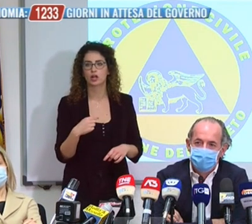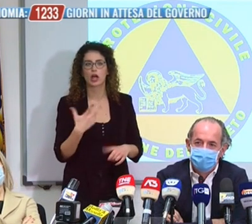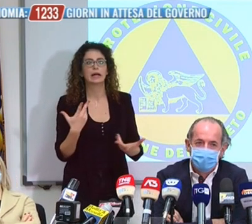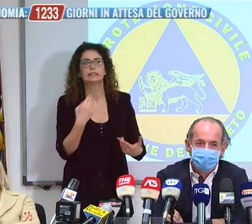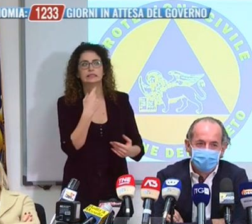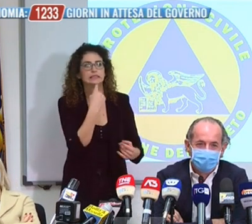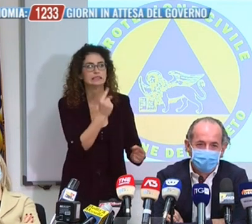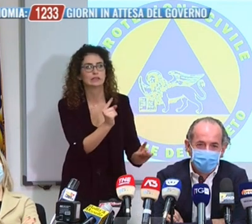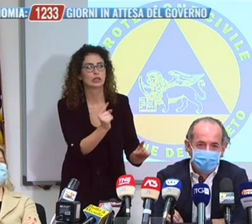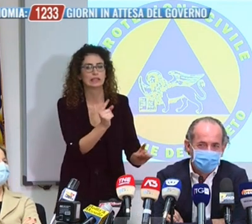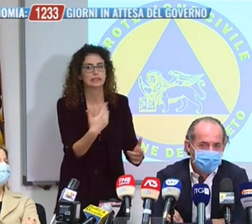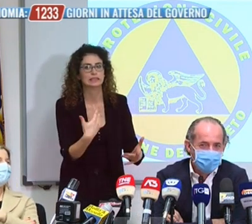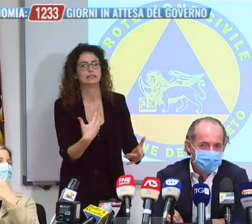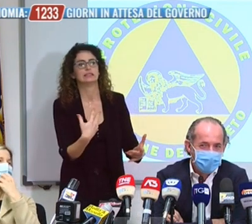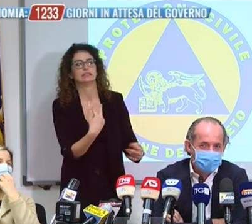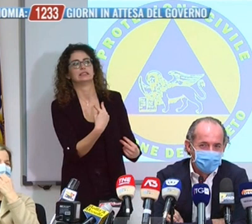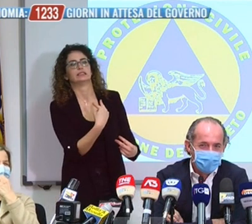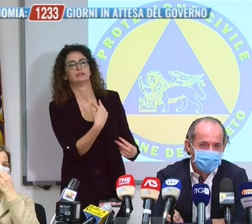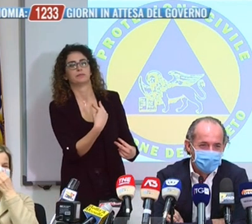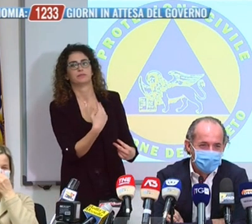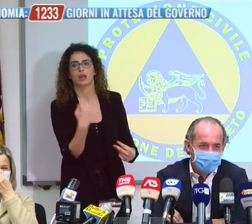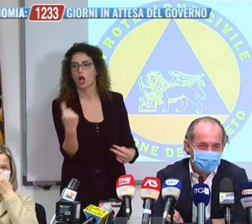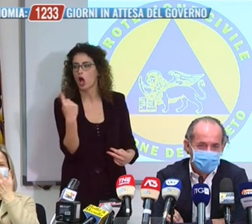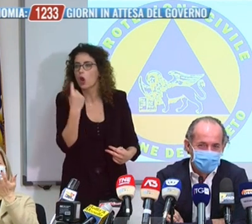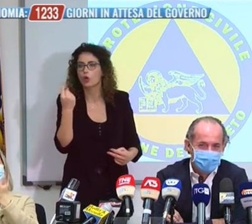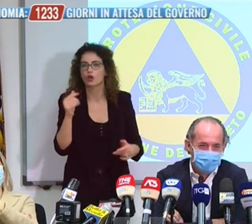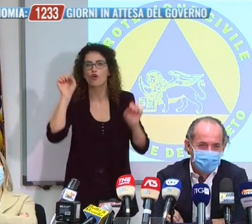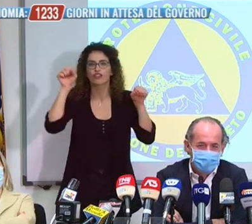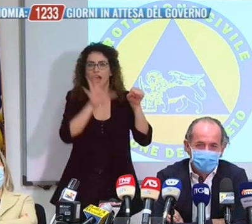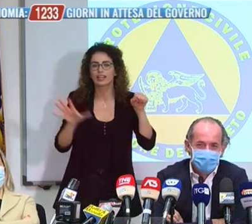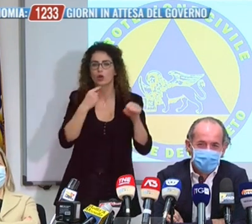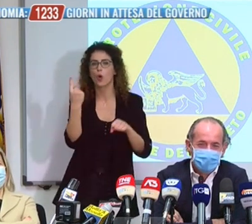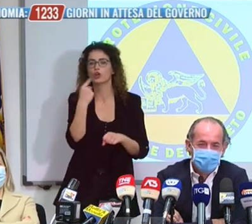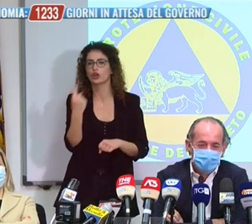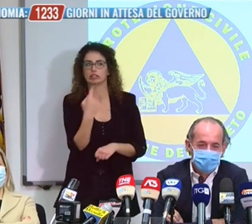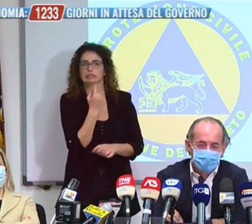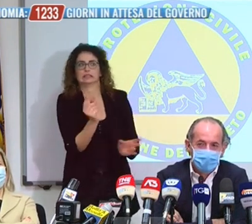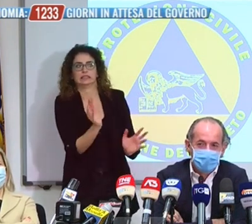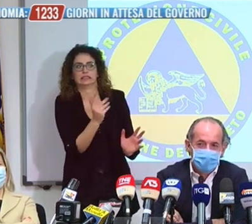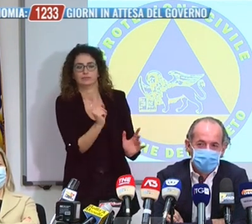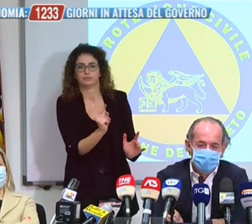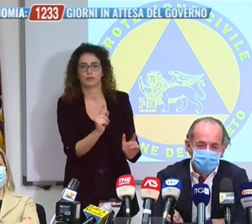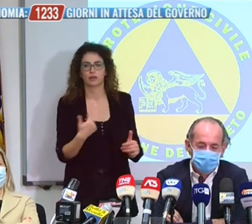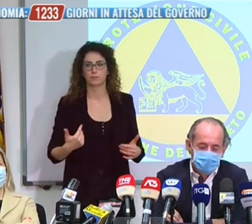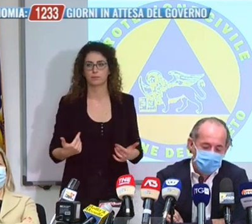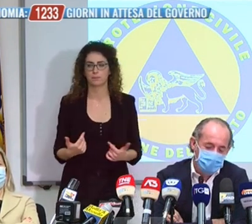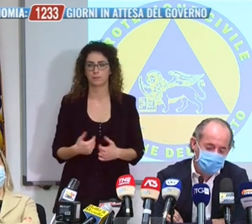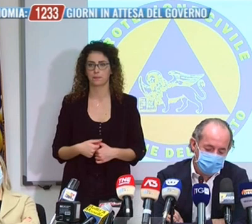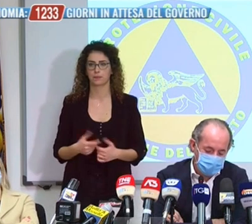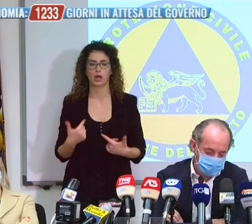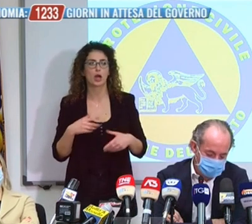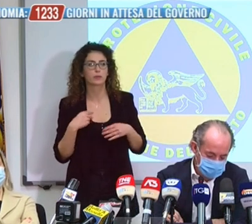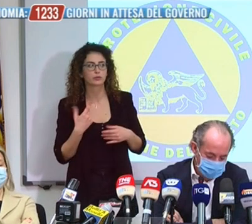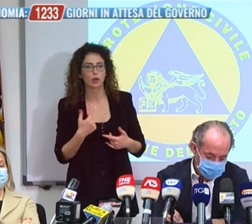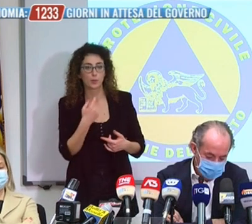no. No, perché avendo... È l'unico in Veneto che non riesce a dir di no al vaccino. È andato lì e me l'hanno segnalato proprio perché questo no. Non